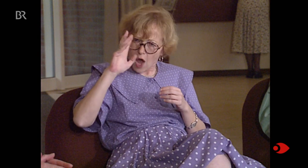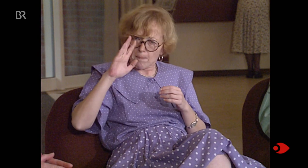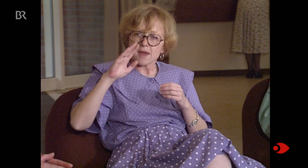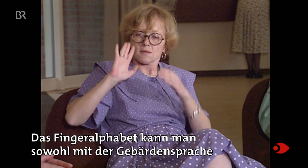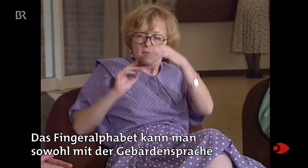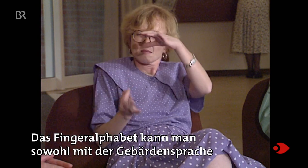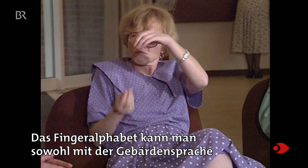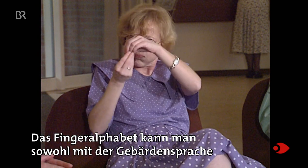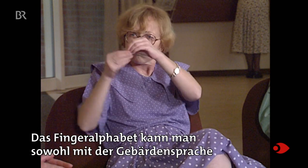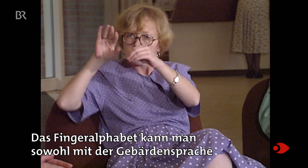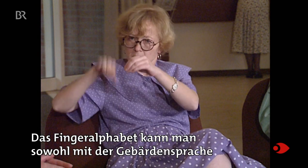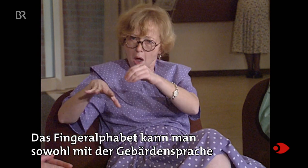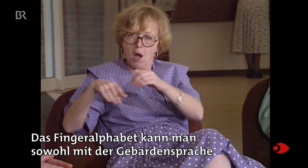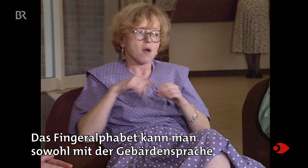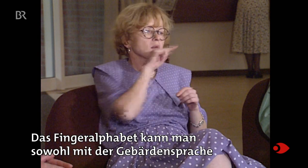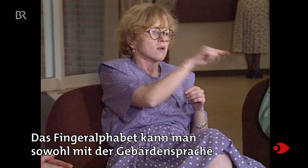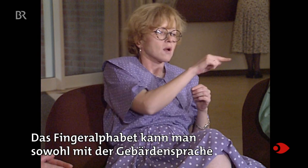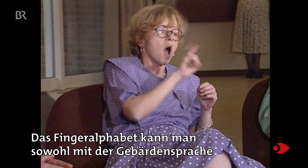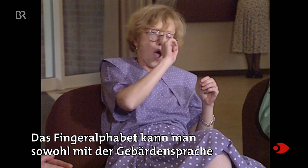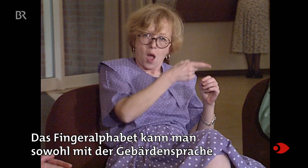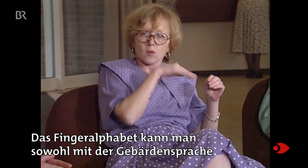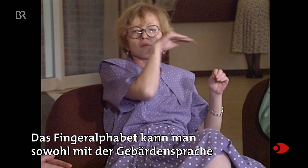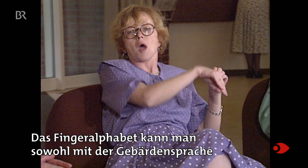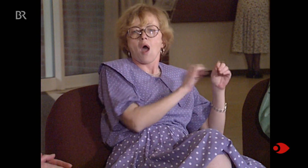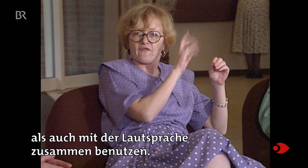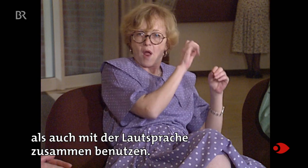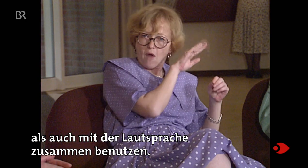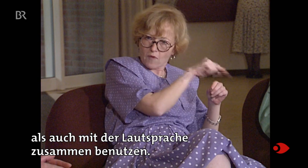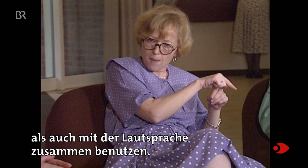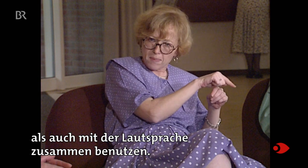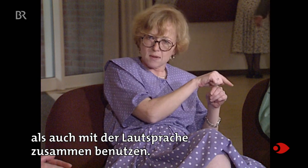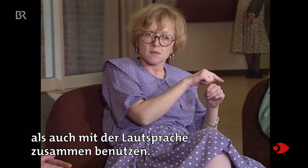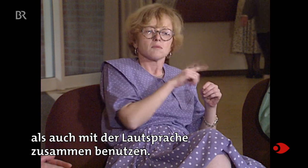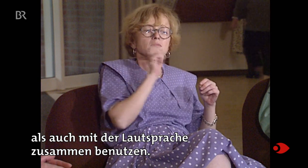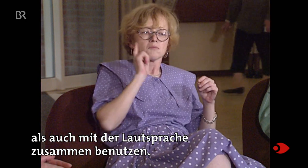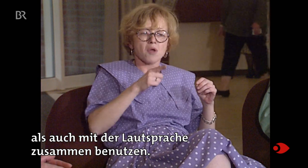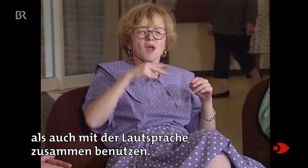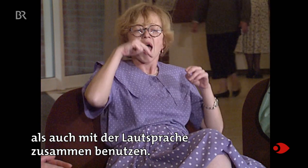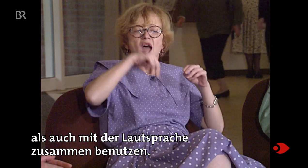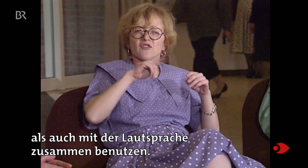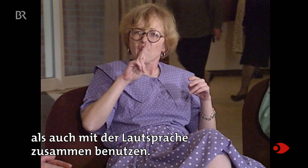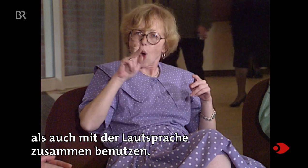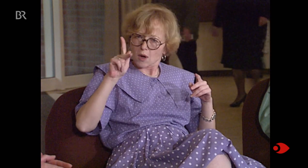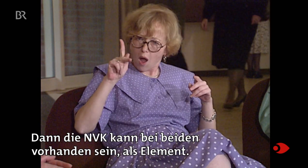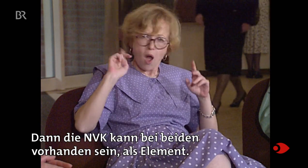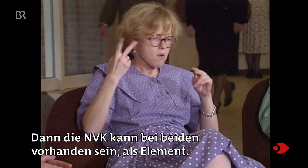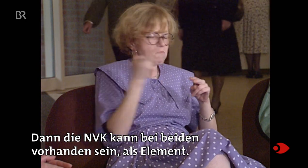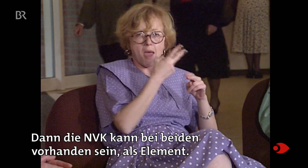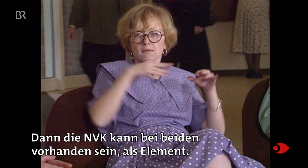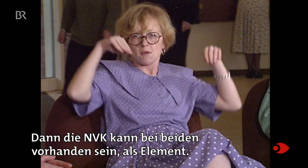Das Fingeralphabet kann man sowohl mit der Gebärdensprache als auch mit der Lautsprache zusammen benutzen. Dann die